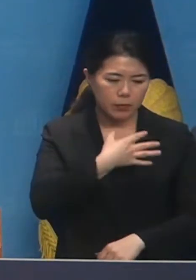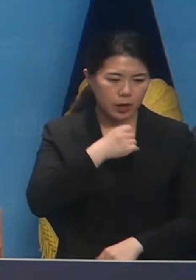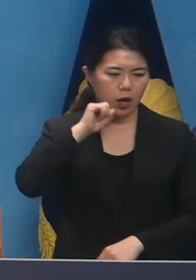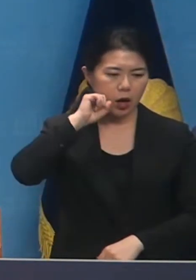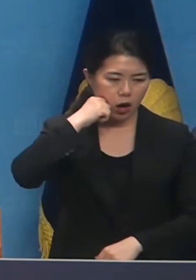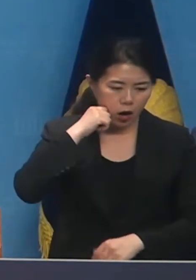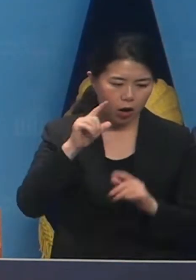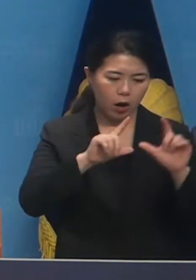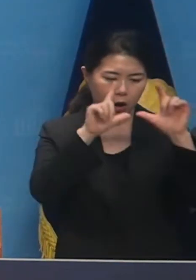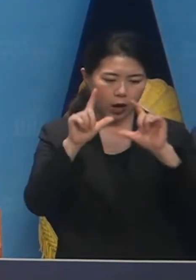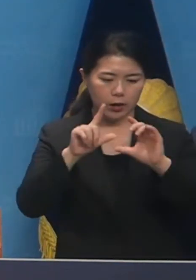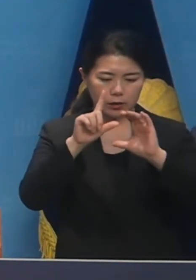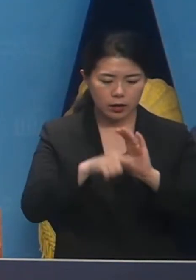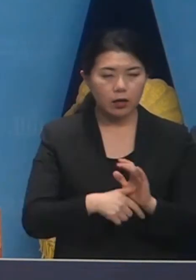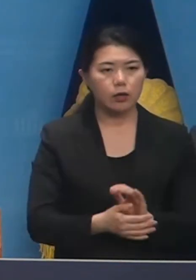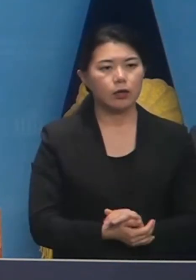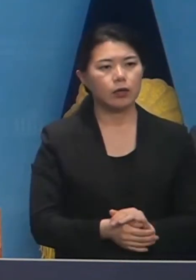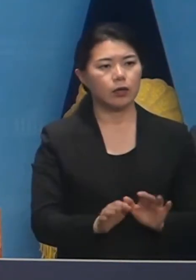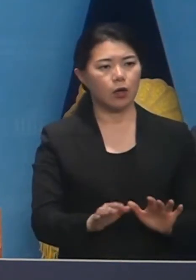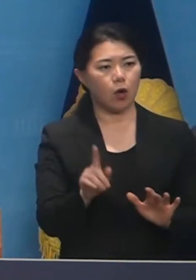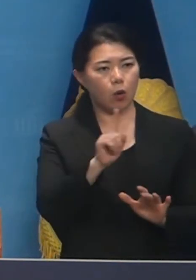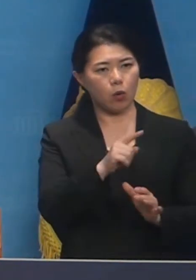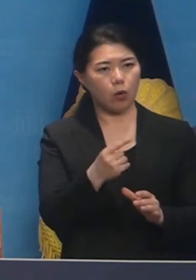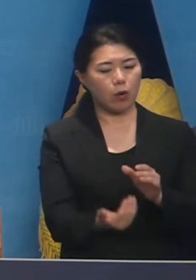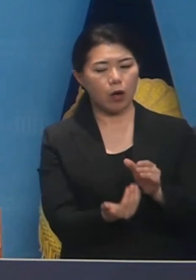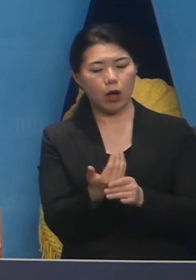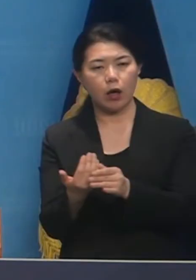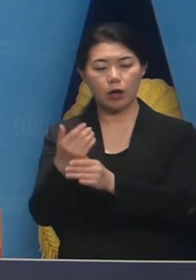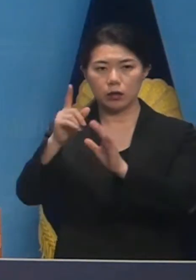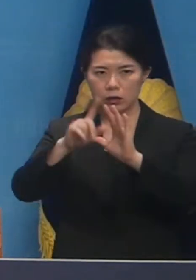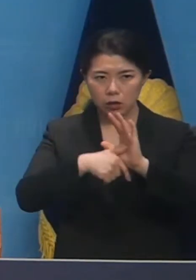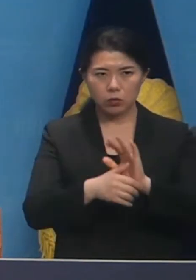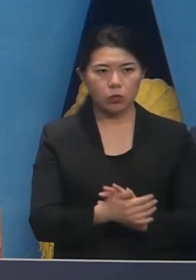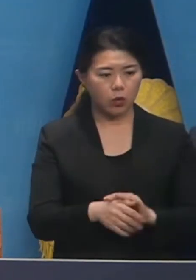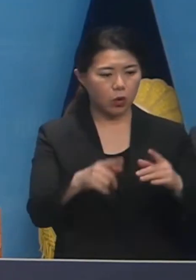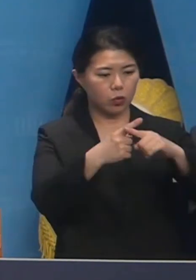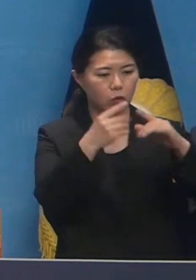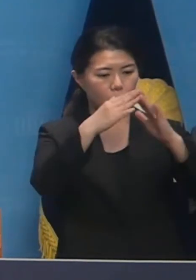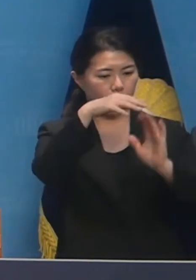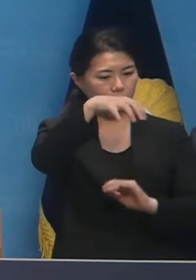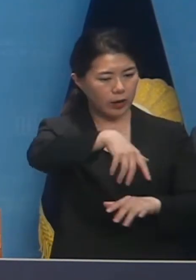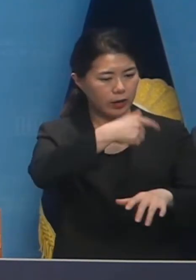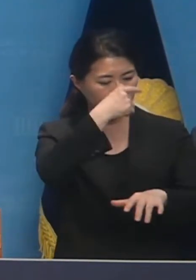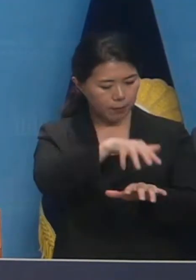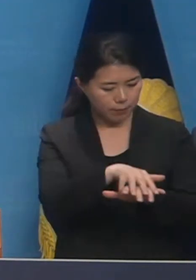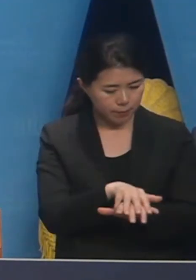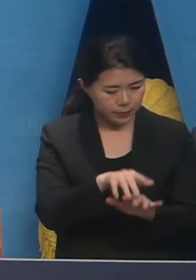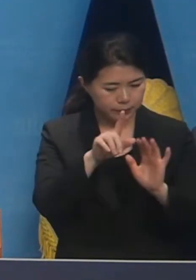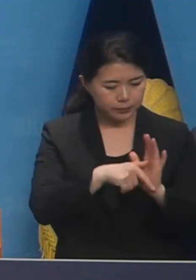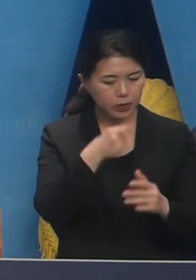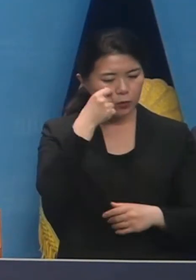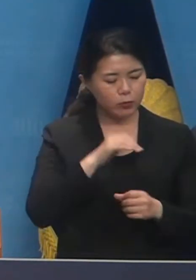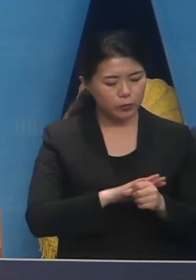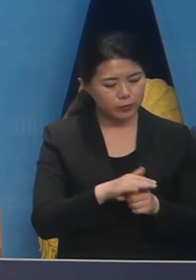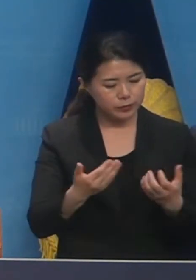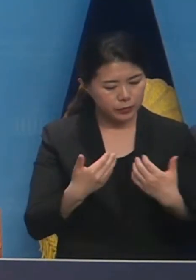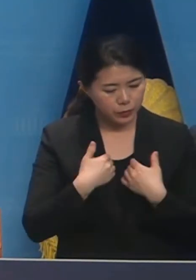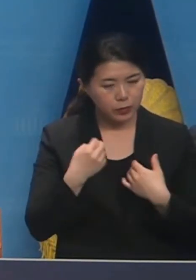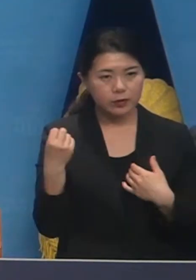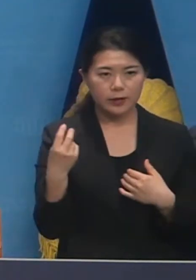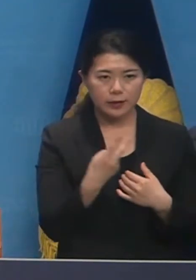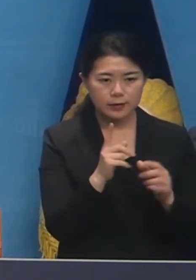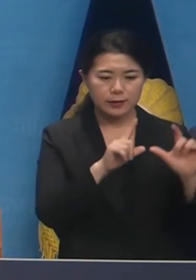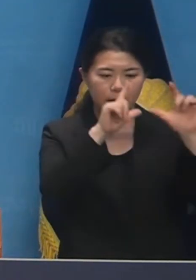어려운 인생길에 직면하는 어떠한 상황과 환경에서도 교회에서 드리는 예배를 통하여 위로를 받으며